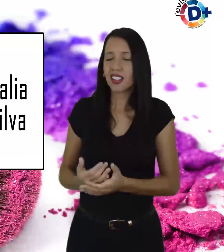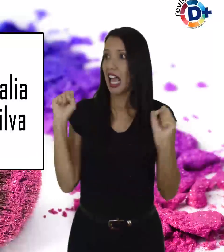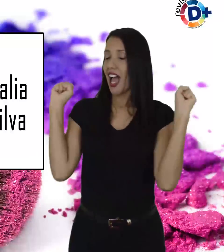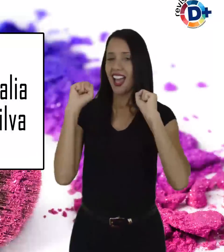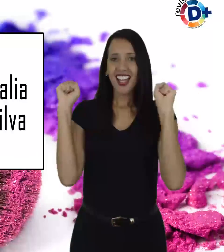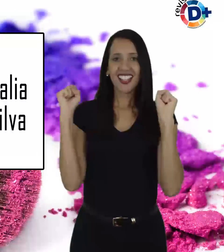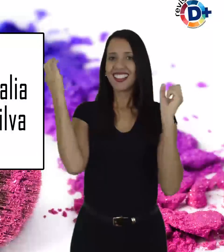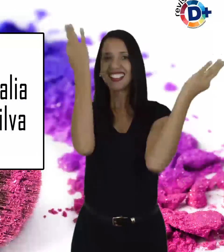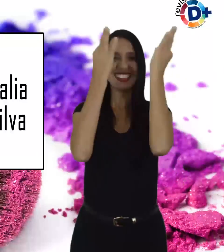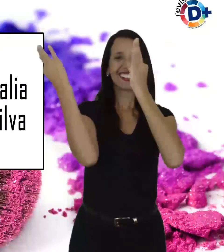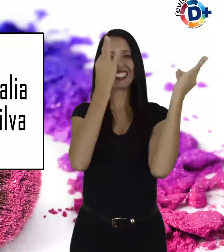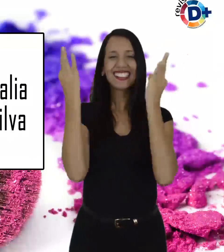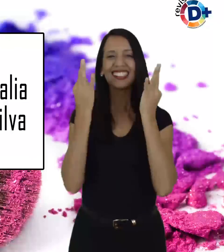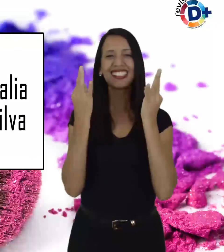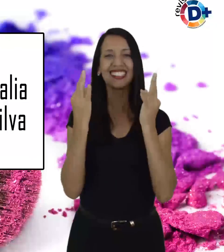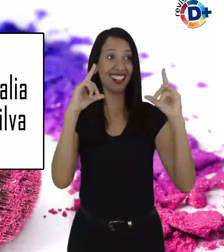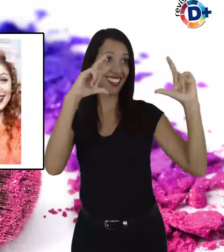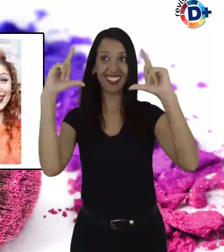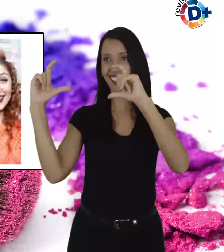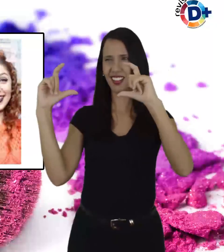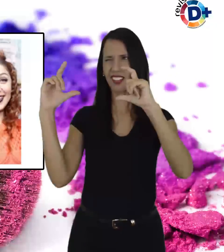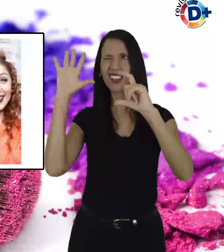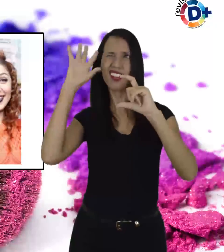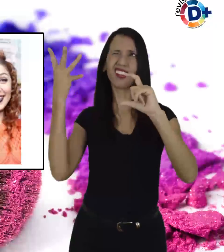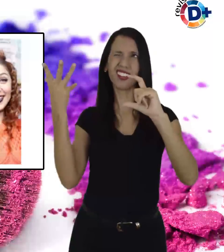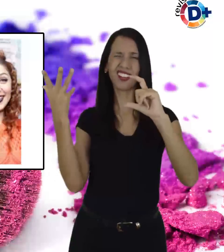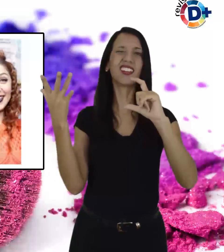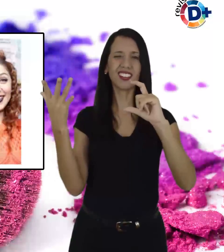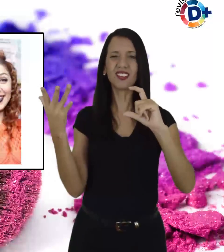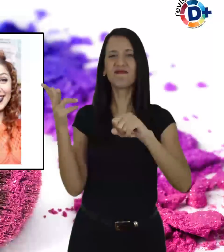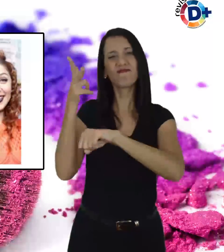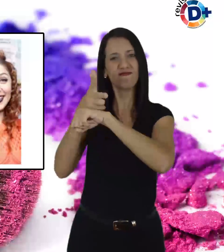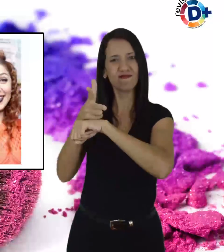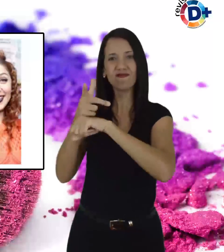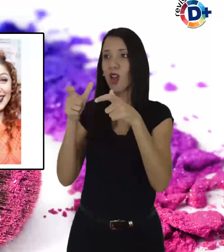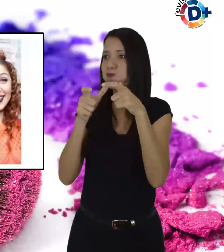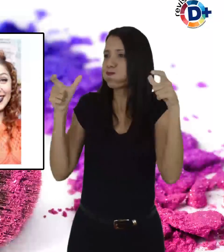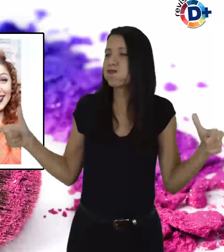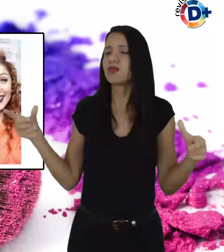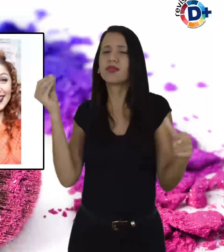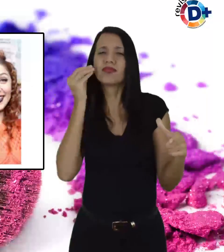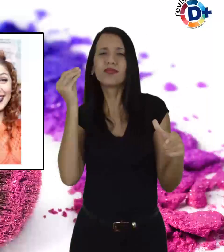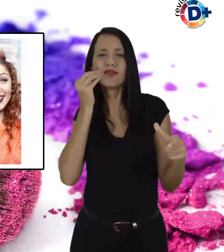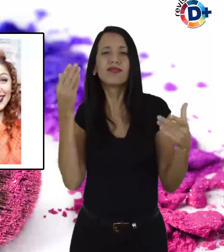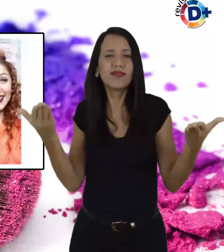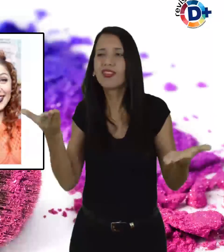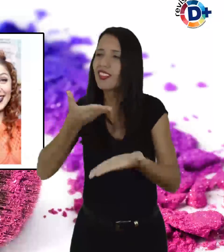maquiagem e fotografia, a jovem decidiu gravar os vídeos com o intuito de ampliar as oportunidades de